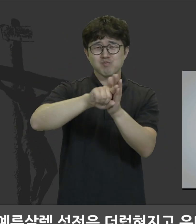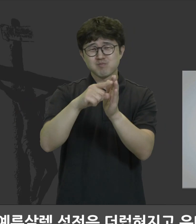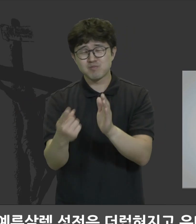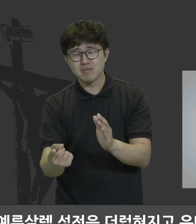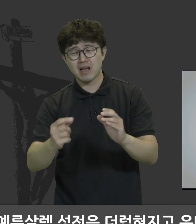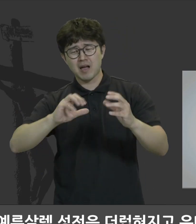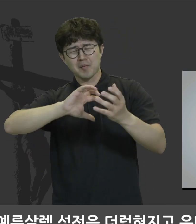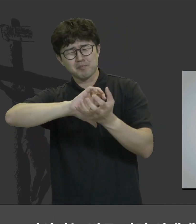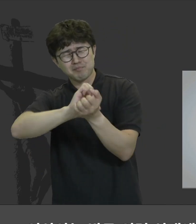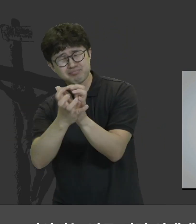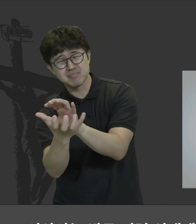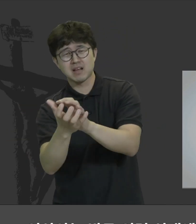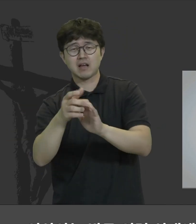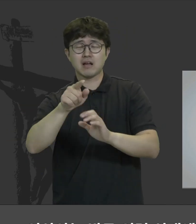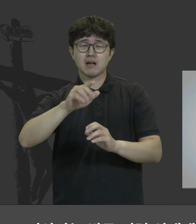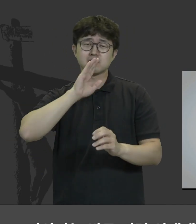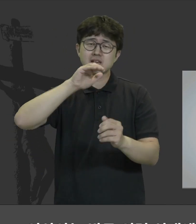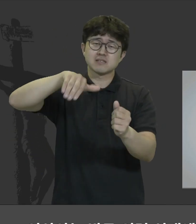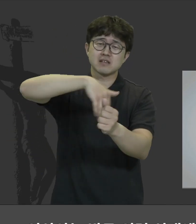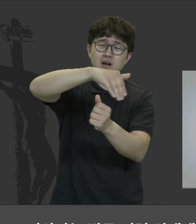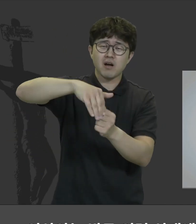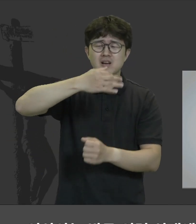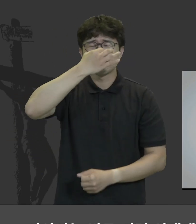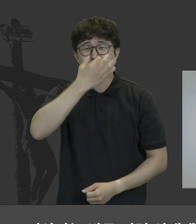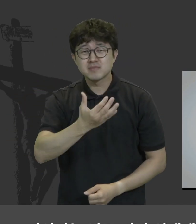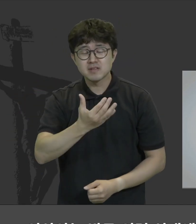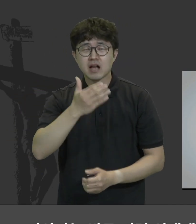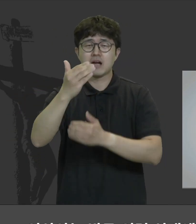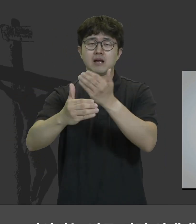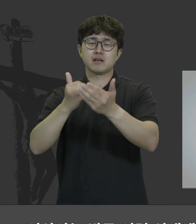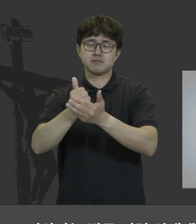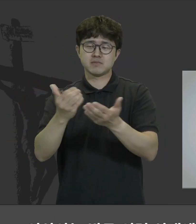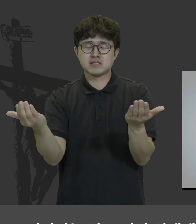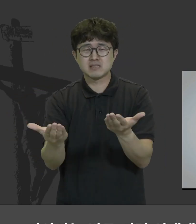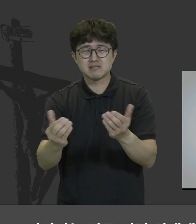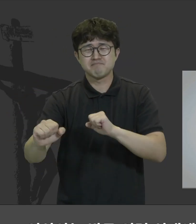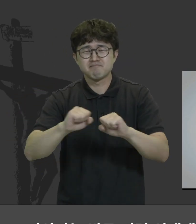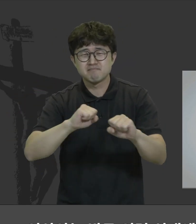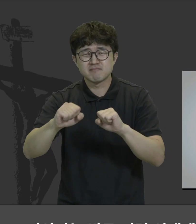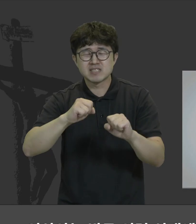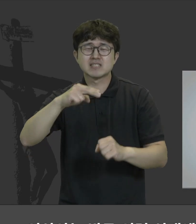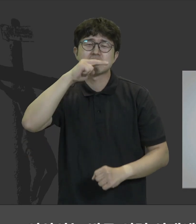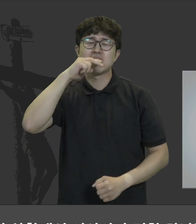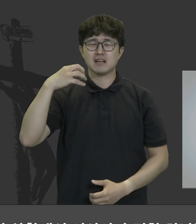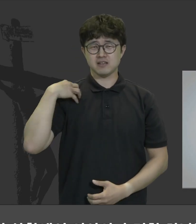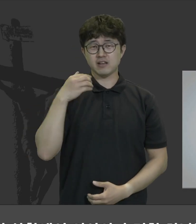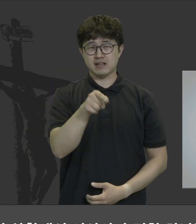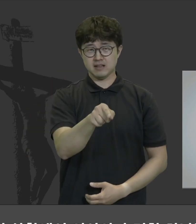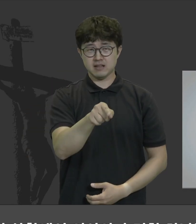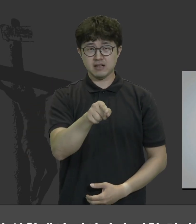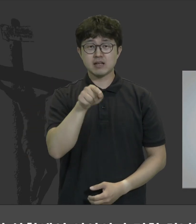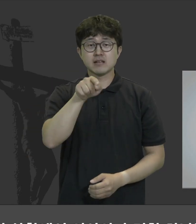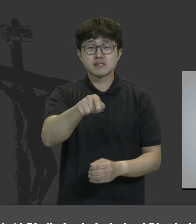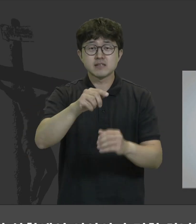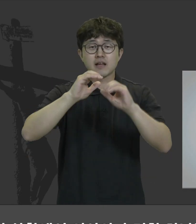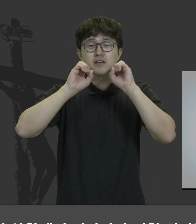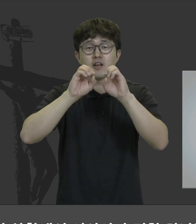됩니다. 이사야는 바로 이런 시대에 사역해야 했습니다. 이런 상황에서 이사야가